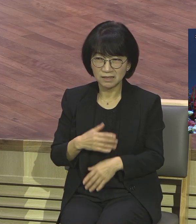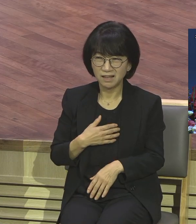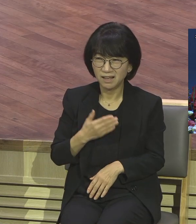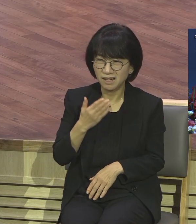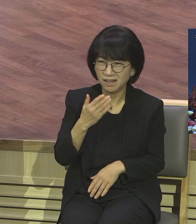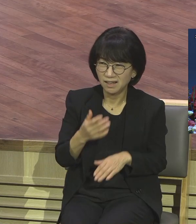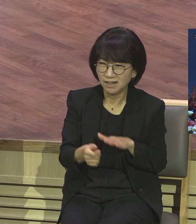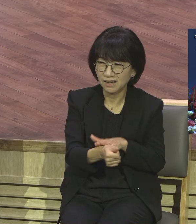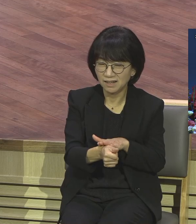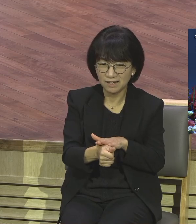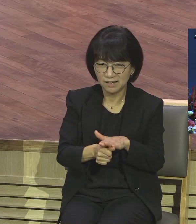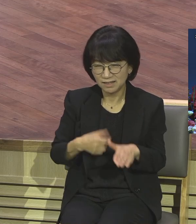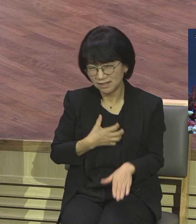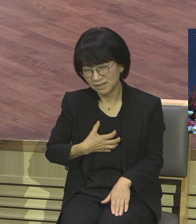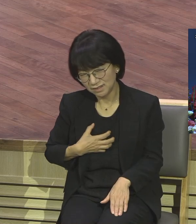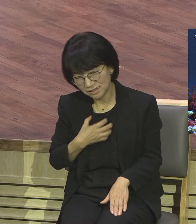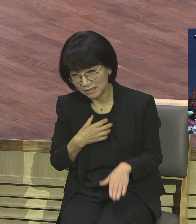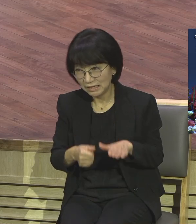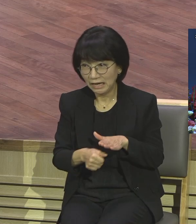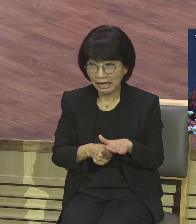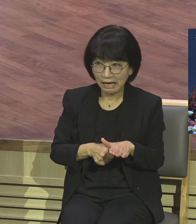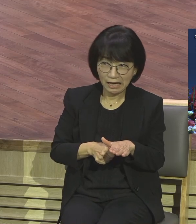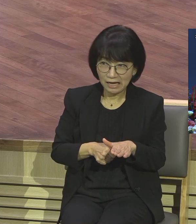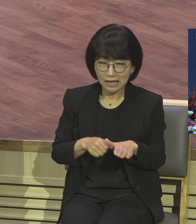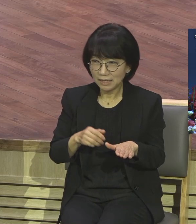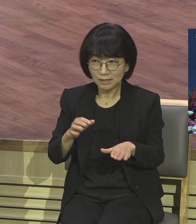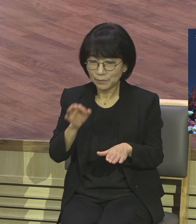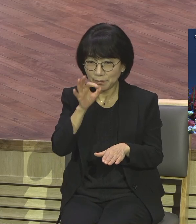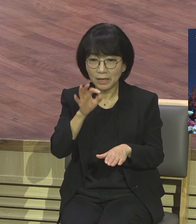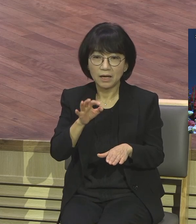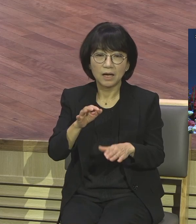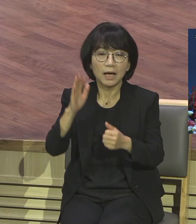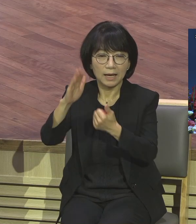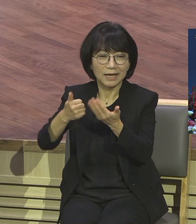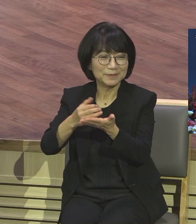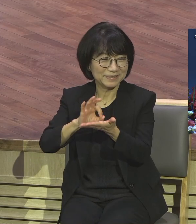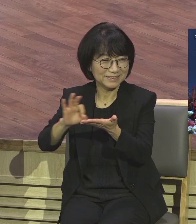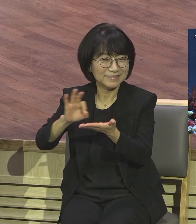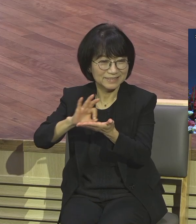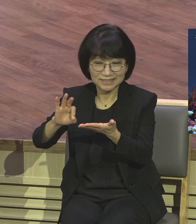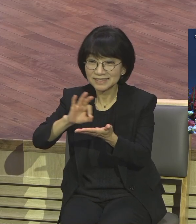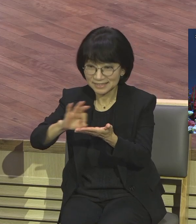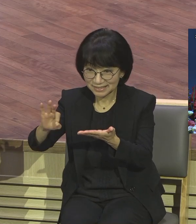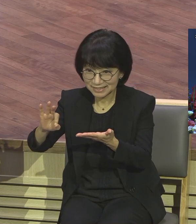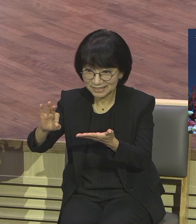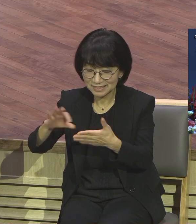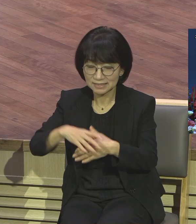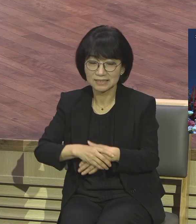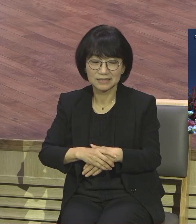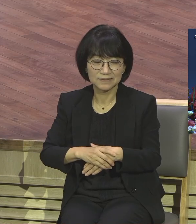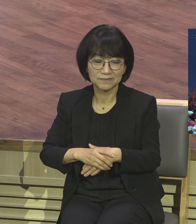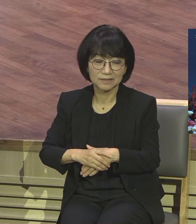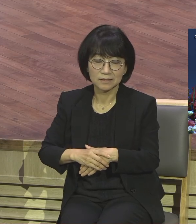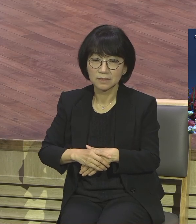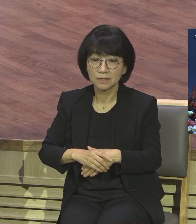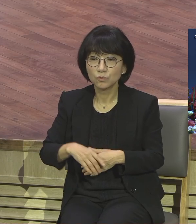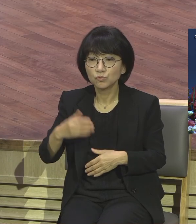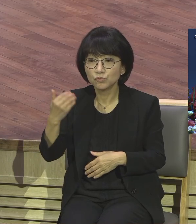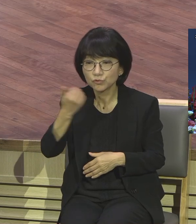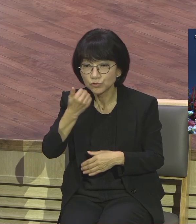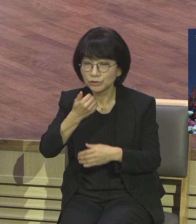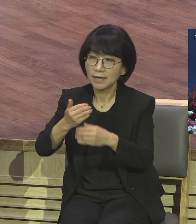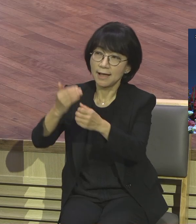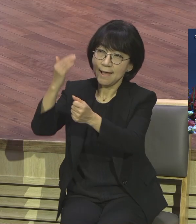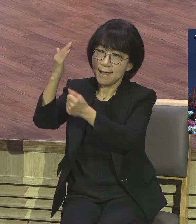쫄짱물을 만들어 서는 거예요. 기도는 하나님의 말씀을 온전히 붙잡을